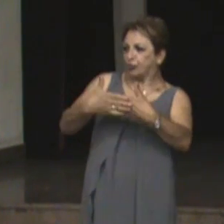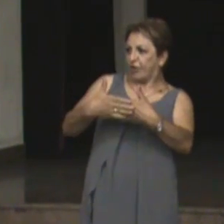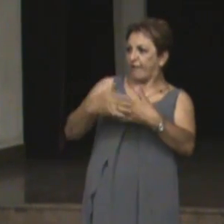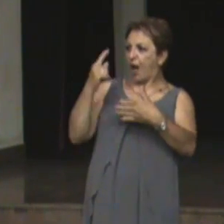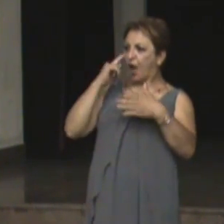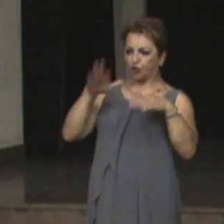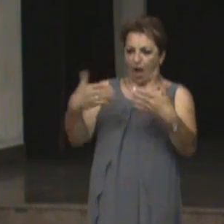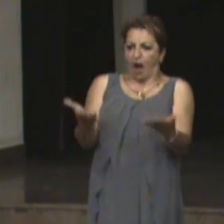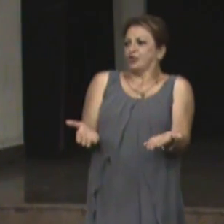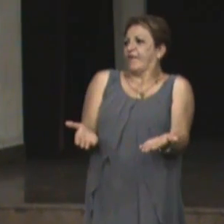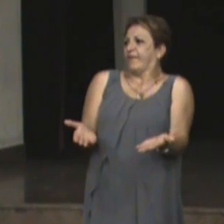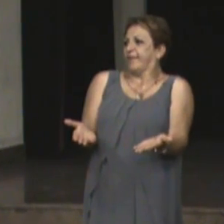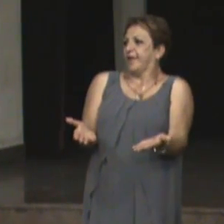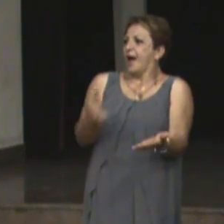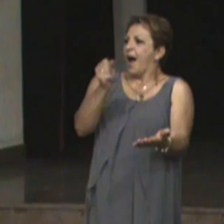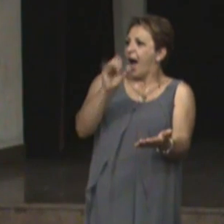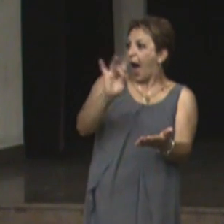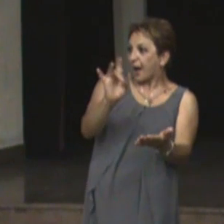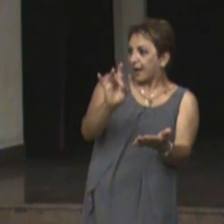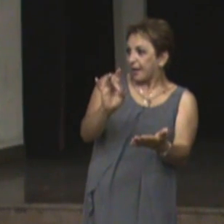Սա նշանակում է, որ մենք